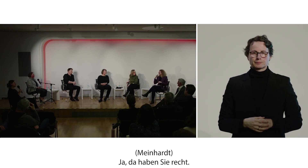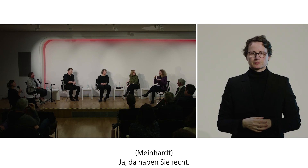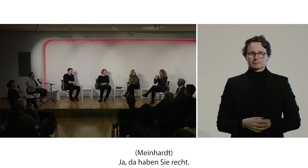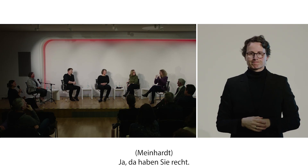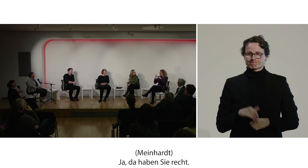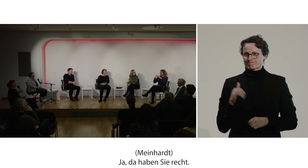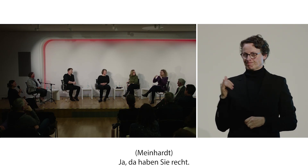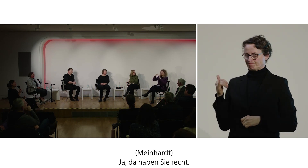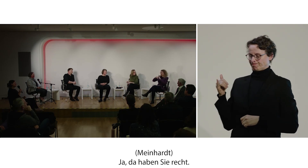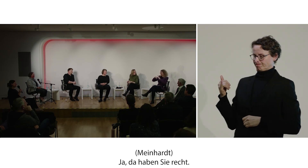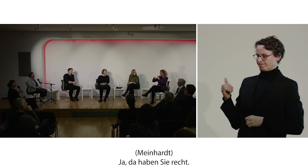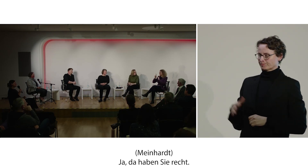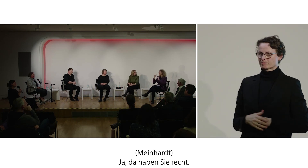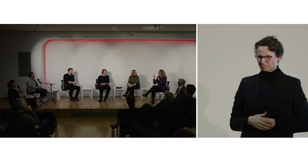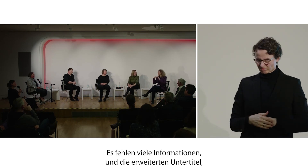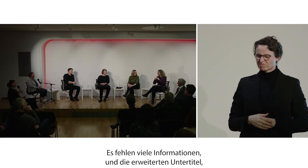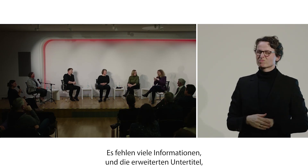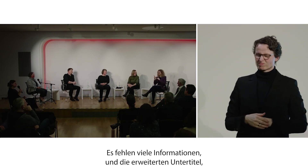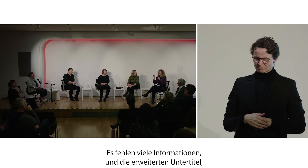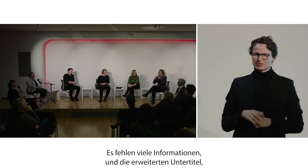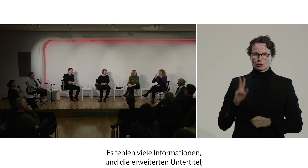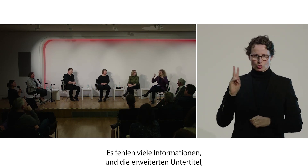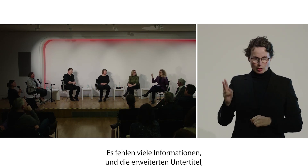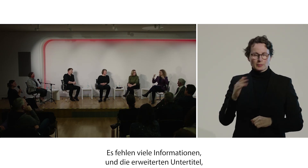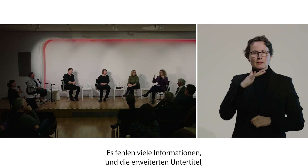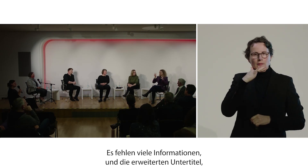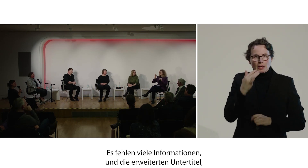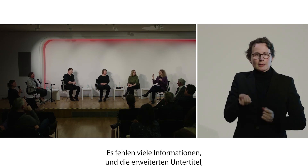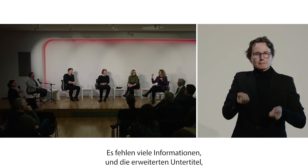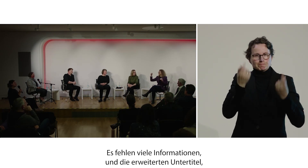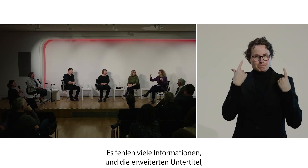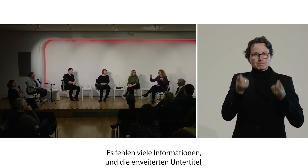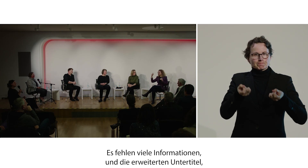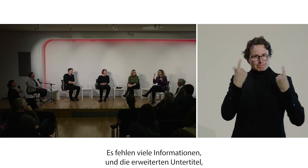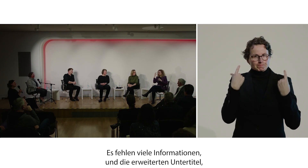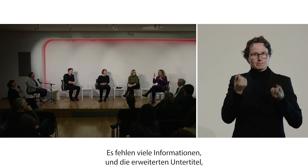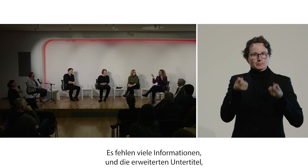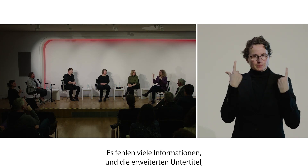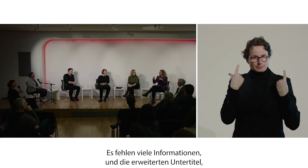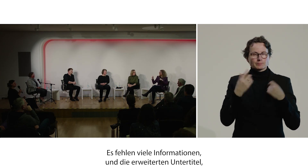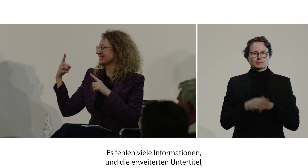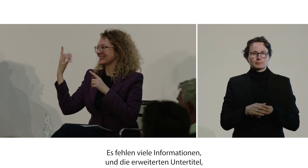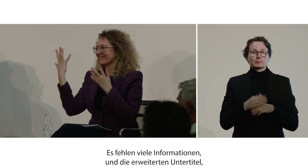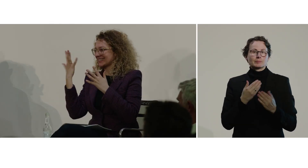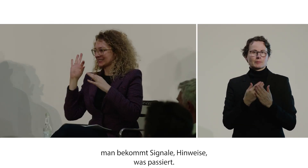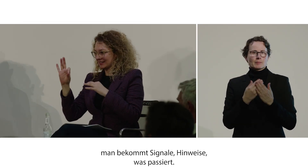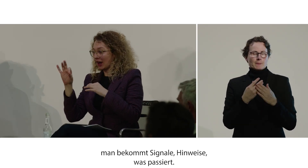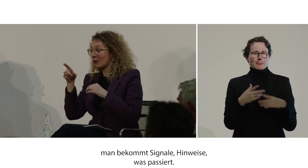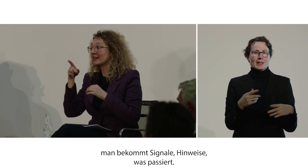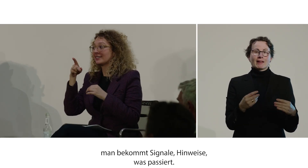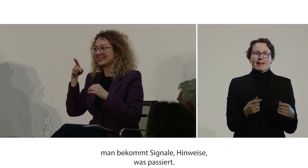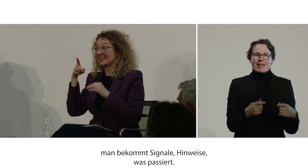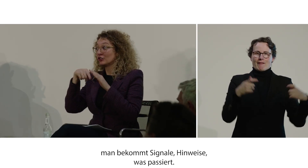Ja. Da haben Sie recht, es fehlen viele Informationen. Und die erweiterten Untertitel. Man